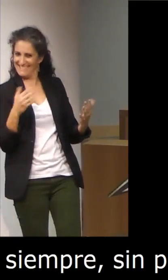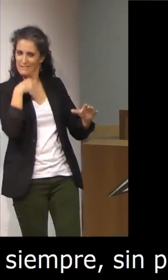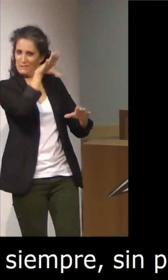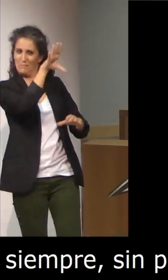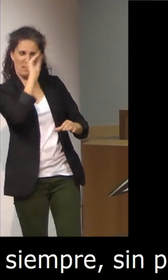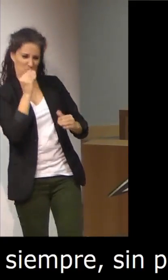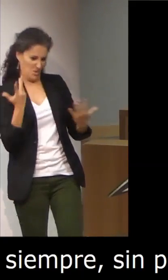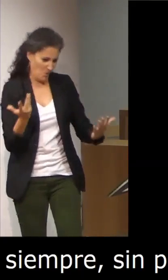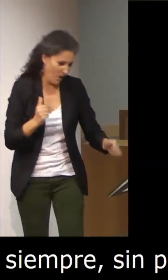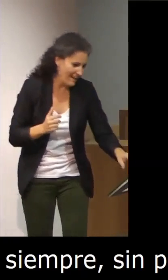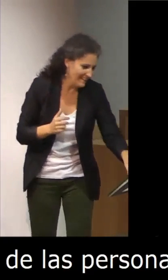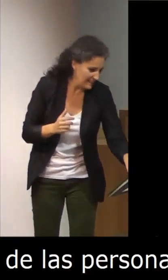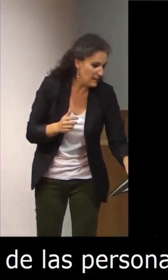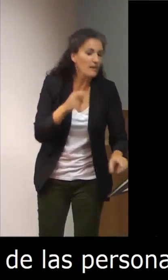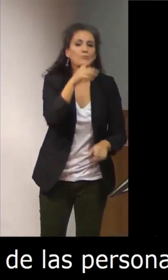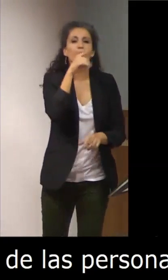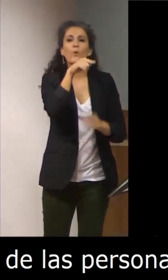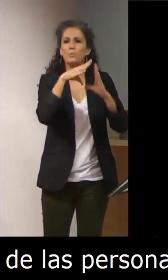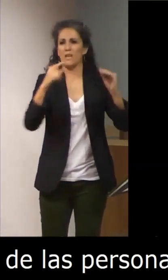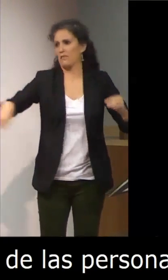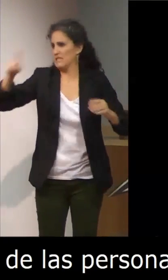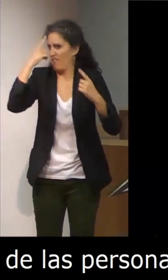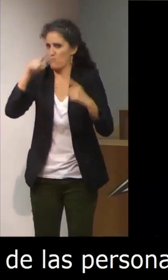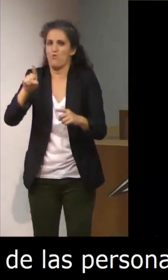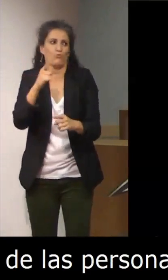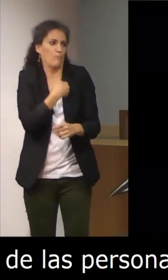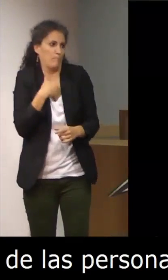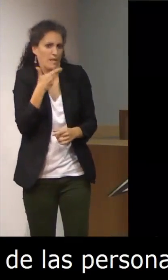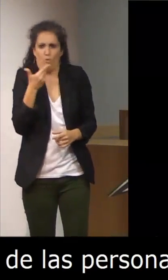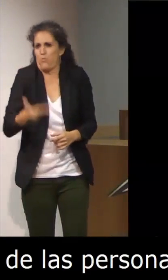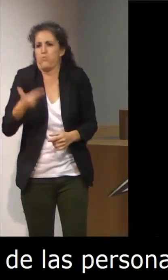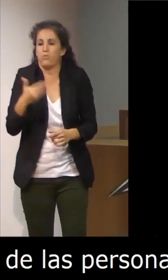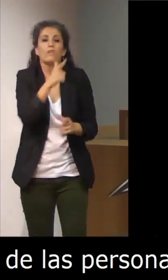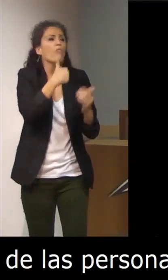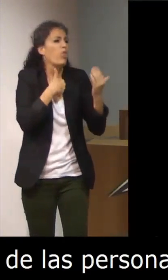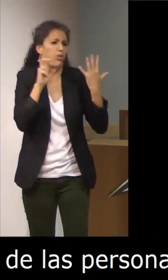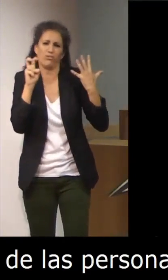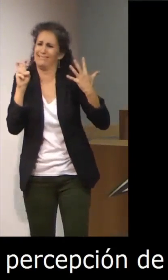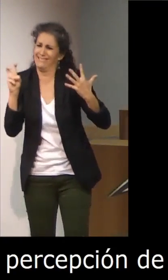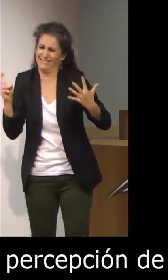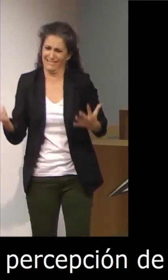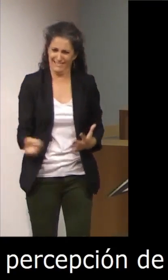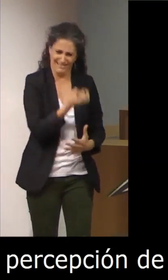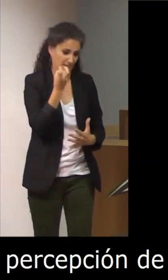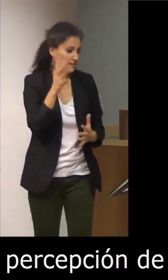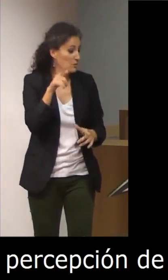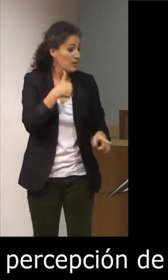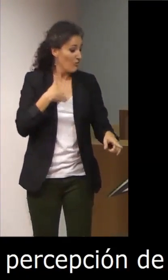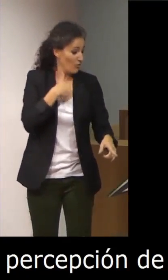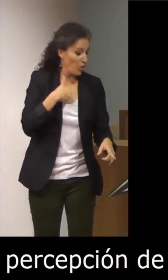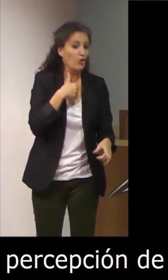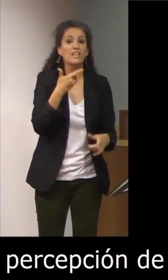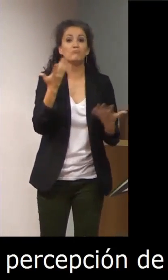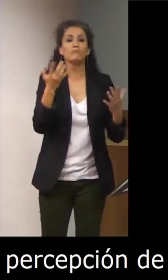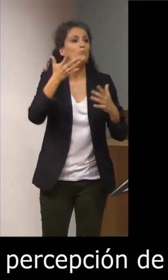nosotros de ella la universidad tenemos Claro que ejerce un papel muy importante